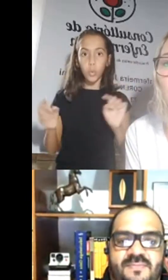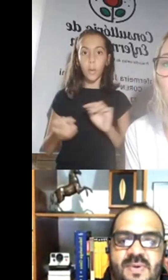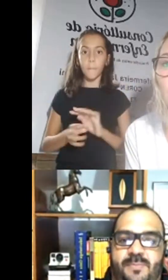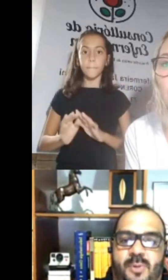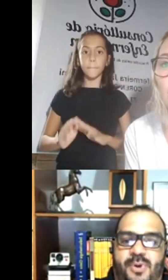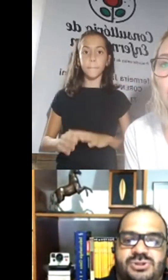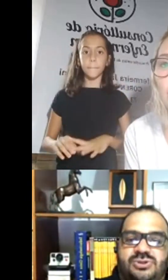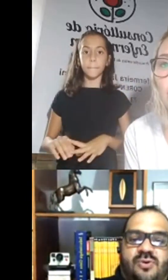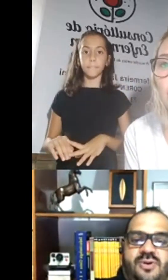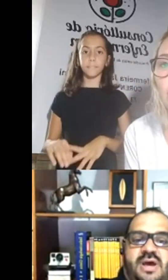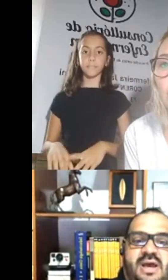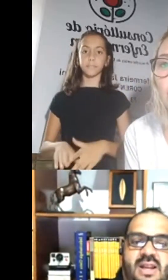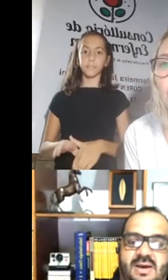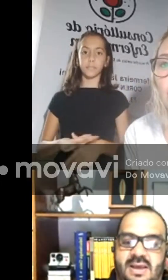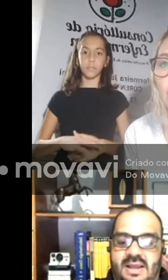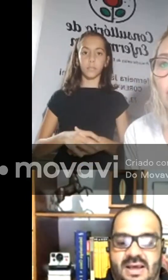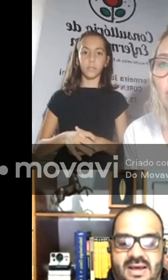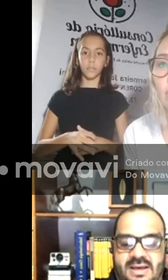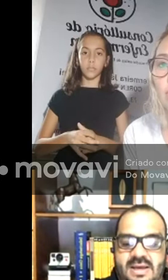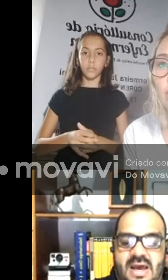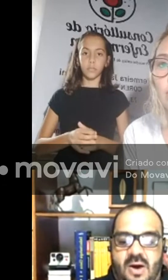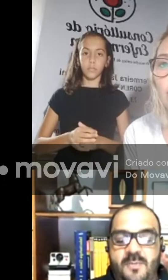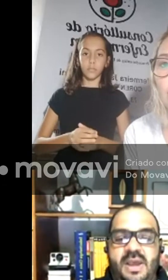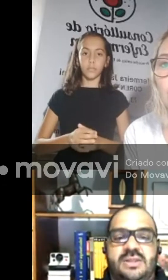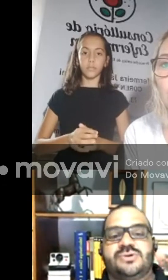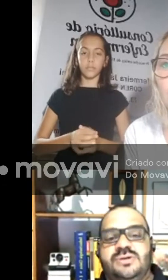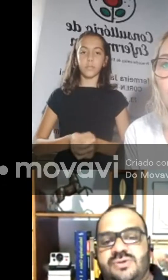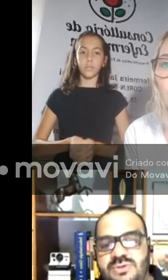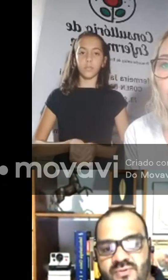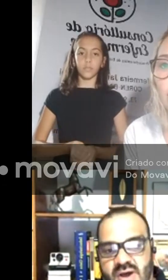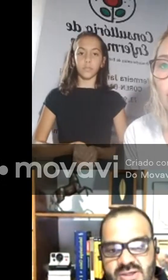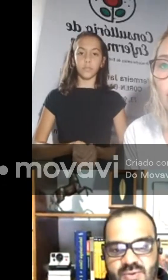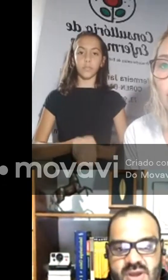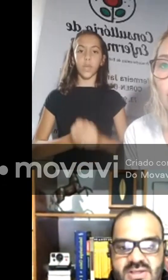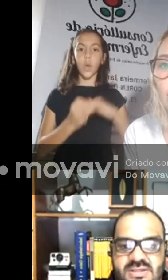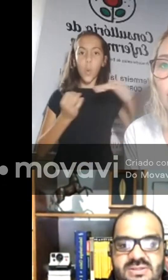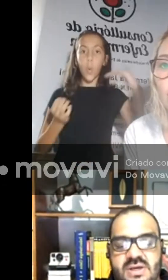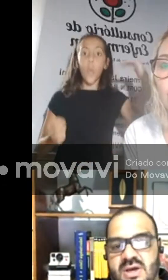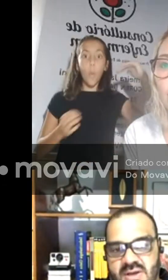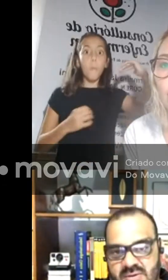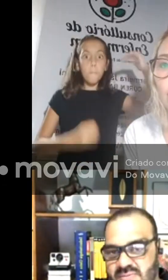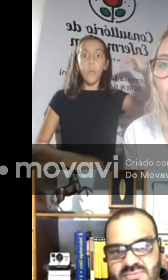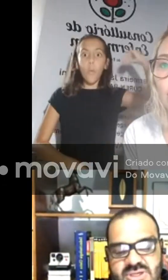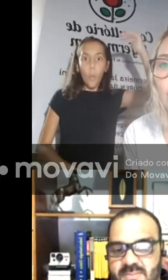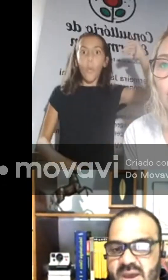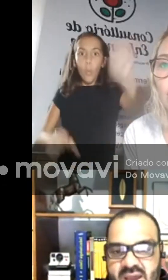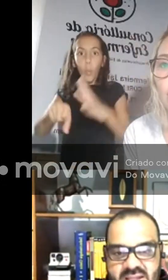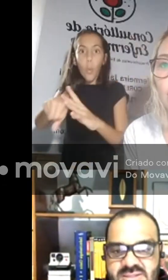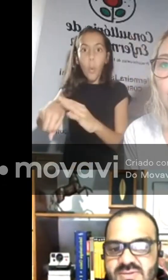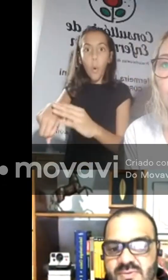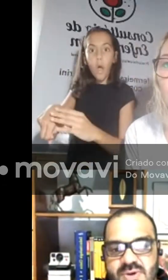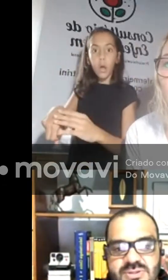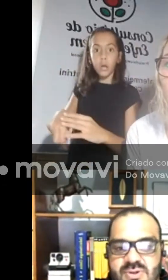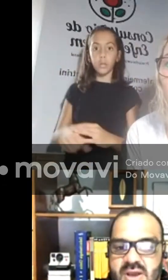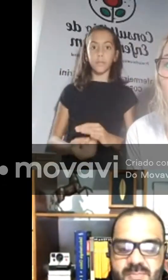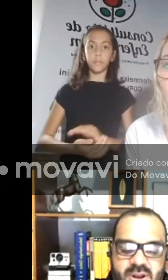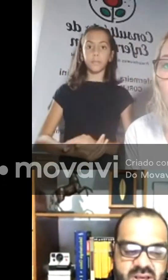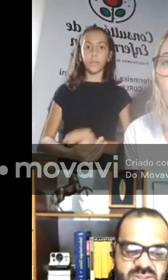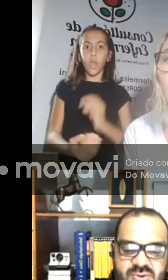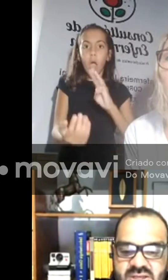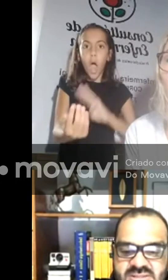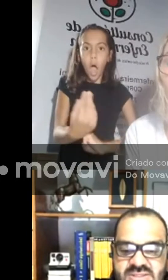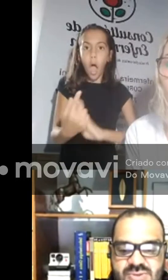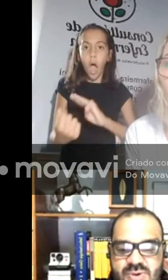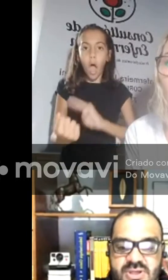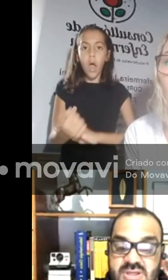ela proporciona, ela aumenta os riscos de várias doenças. Diabetes, um risco, né, pela